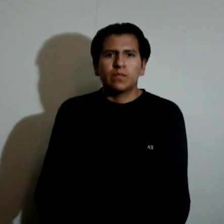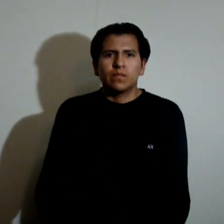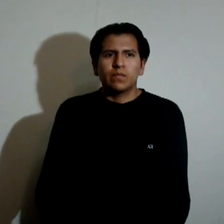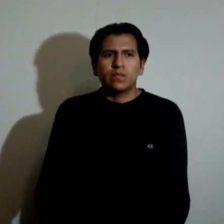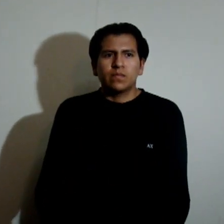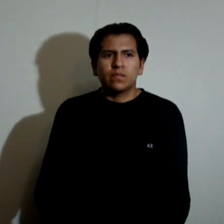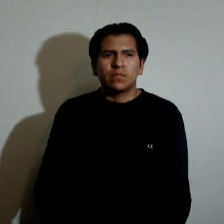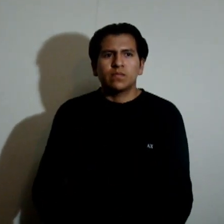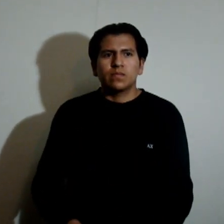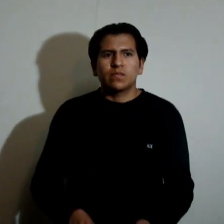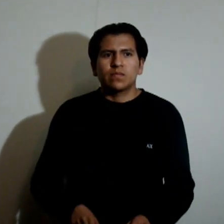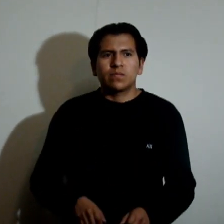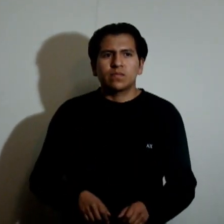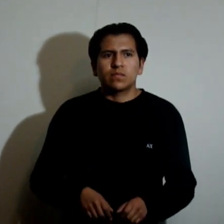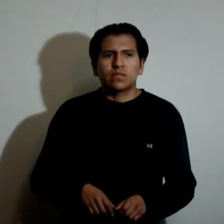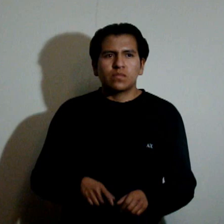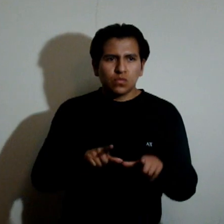Fuente: Díaz Villamil,